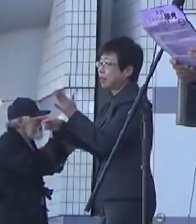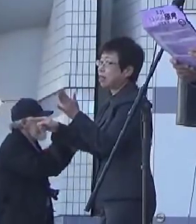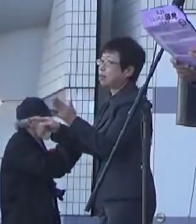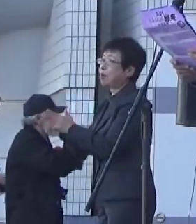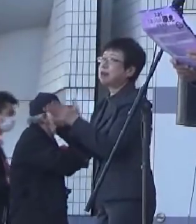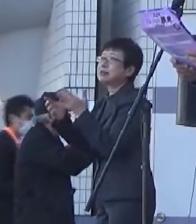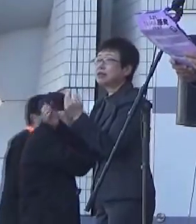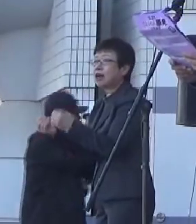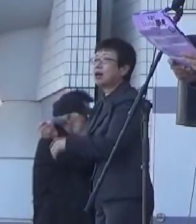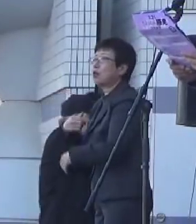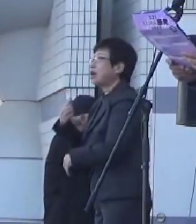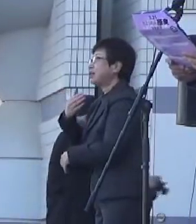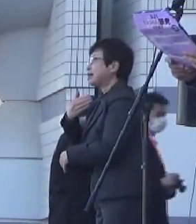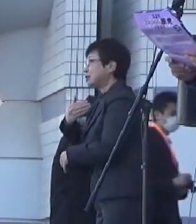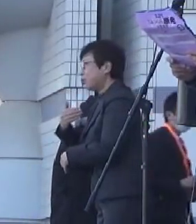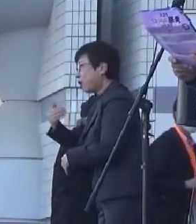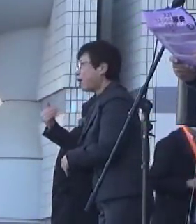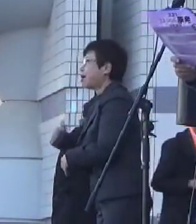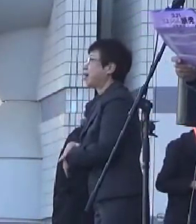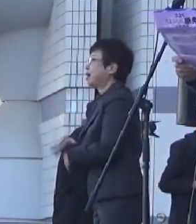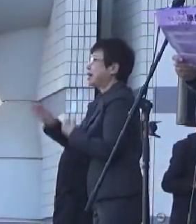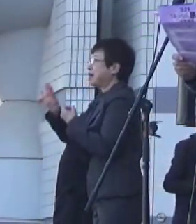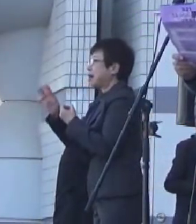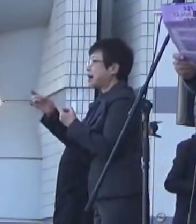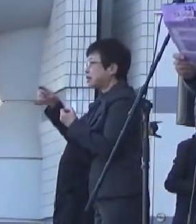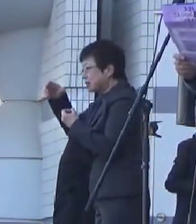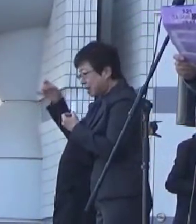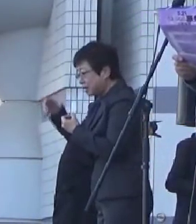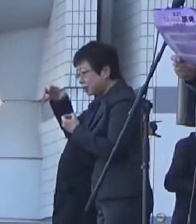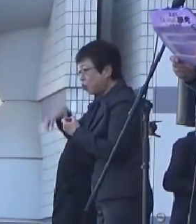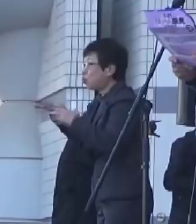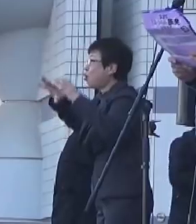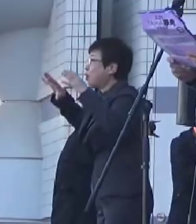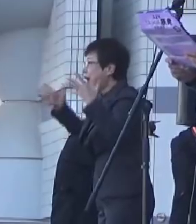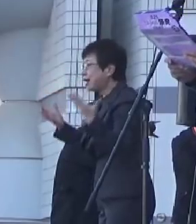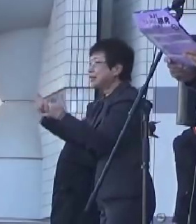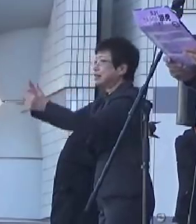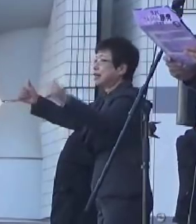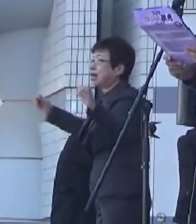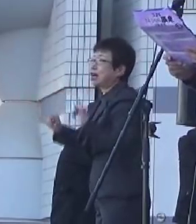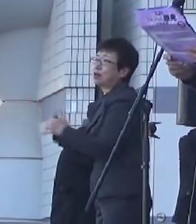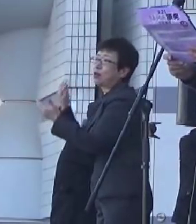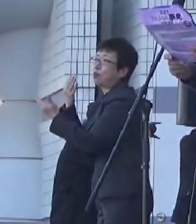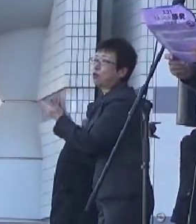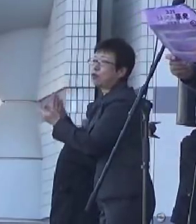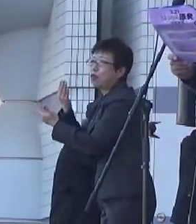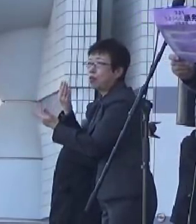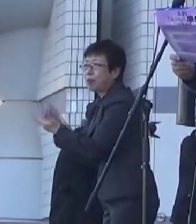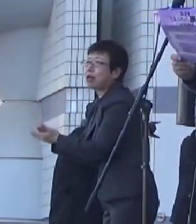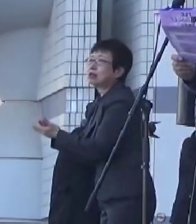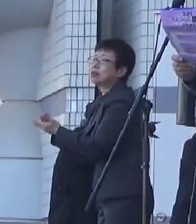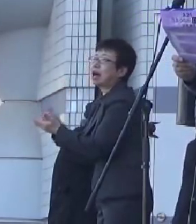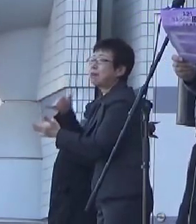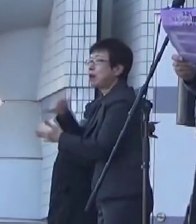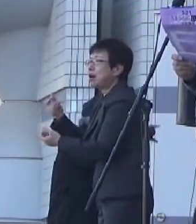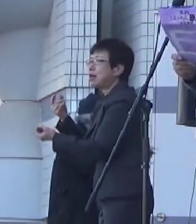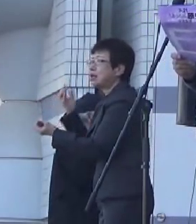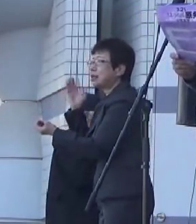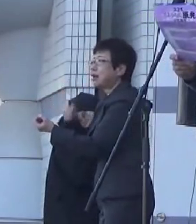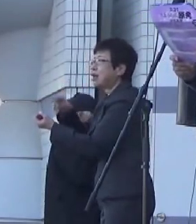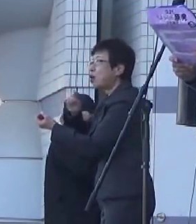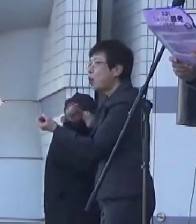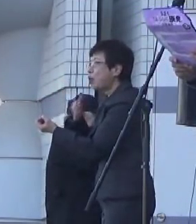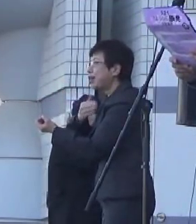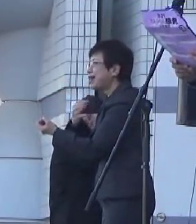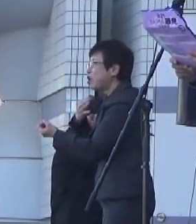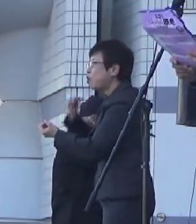。私たちは原発のない社会を求める。安倍政権は